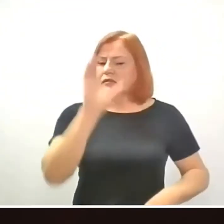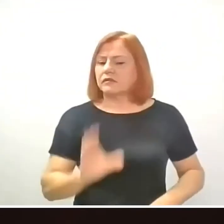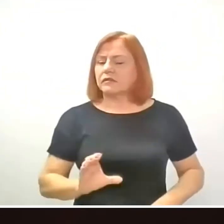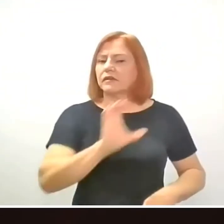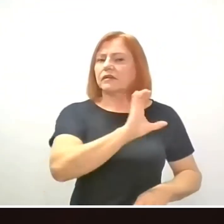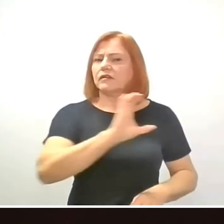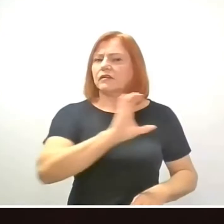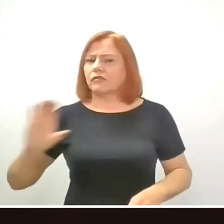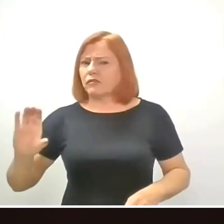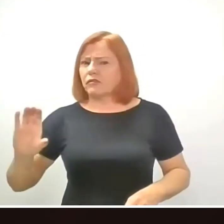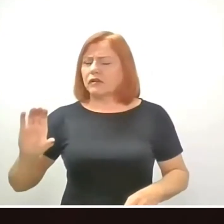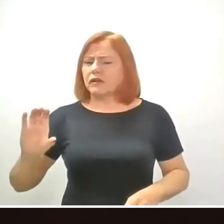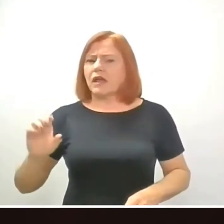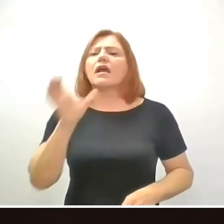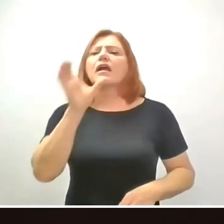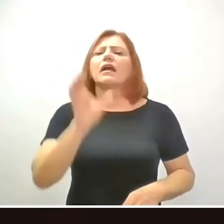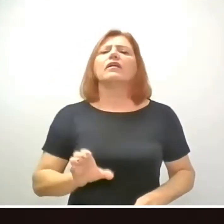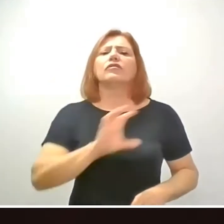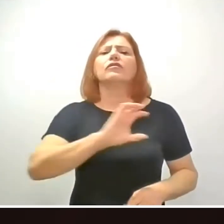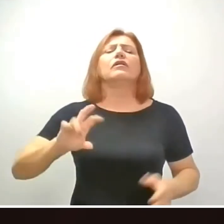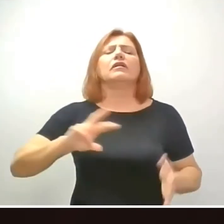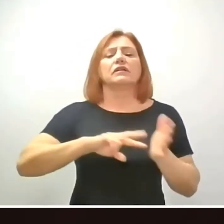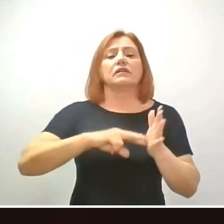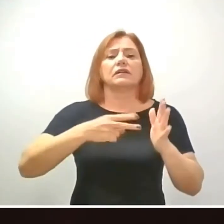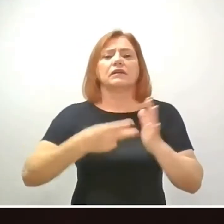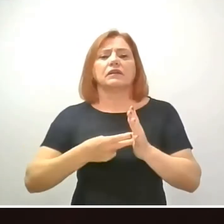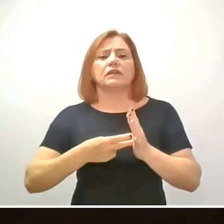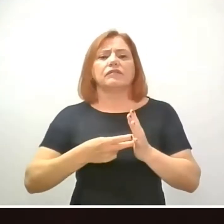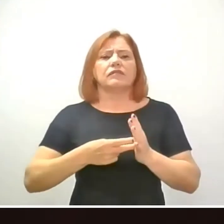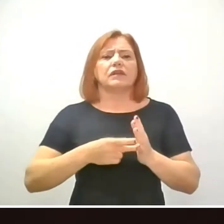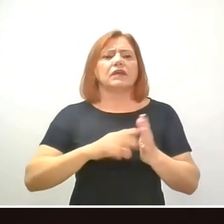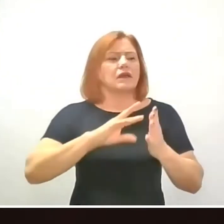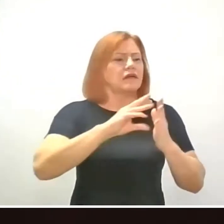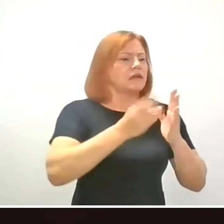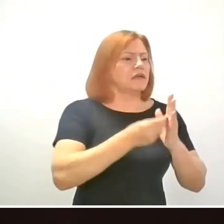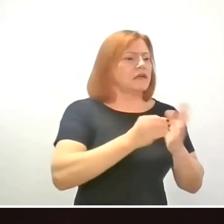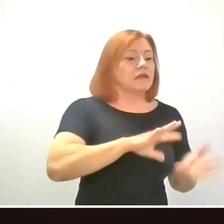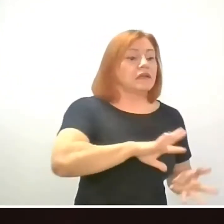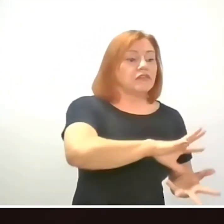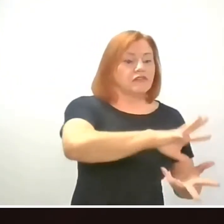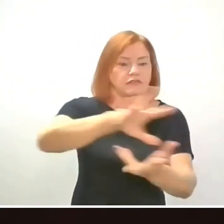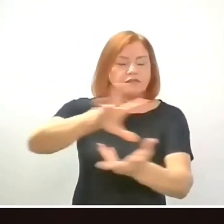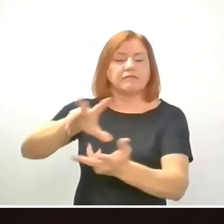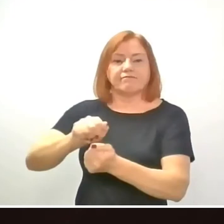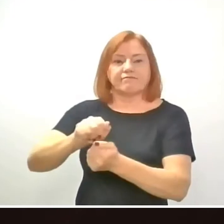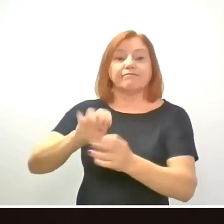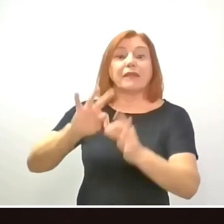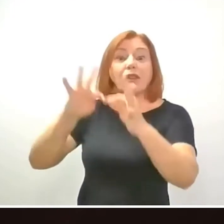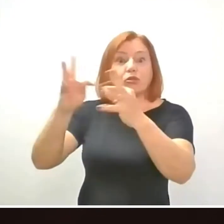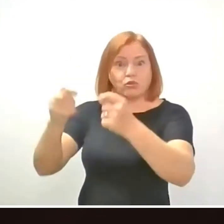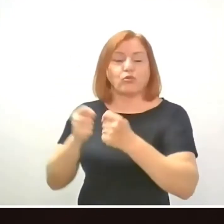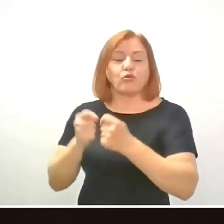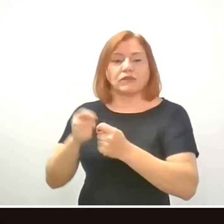igreja para todos, tá? Então, assim, aí com isso, né, começou essa